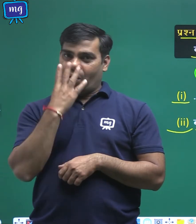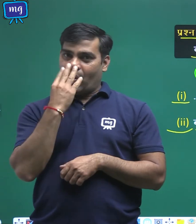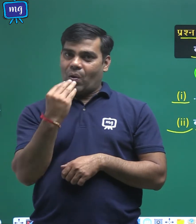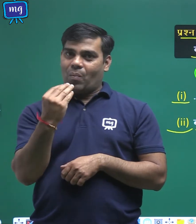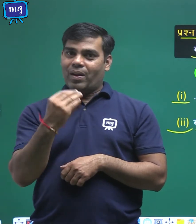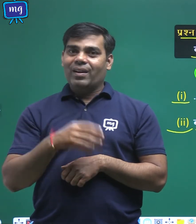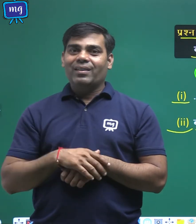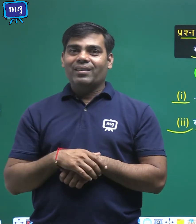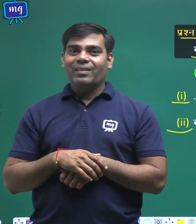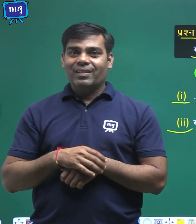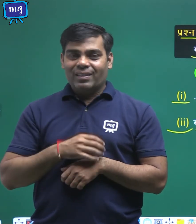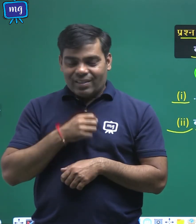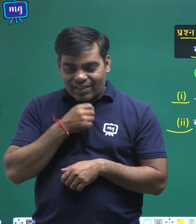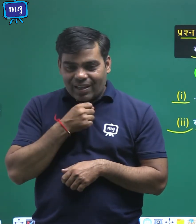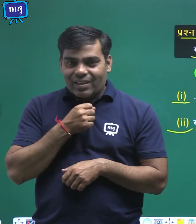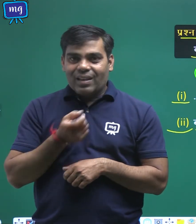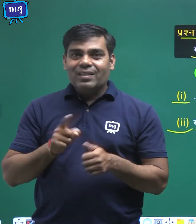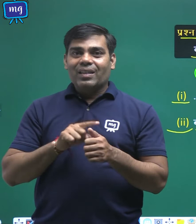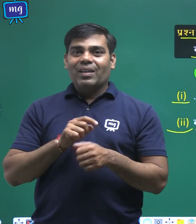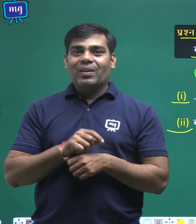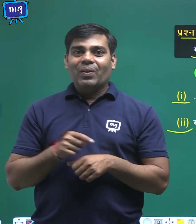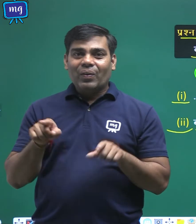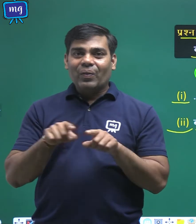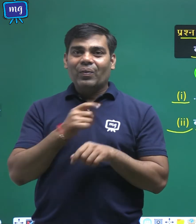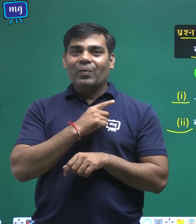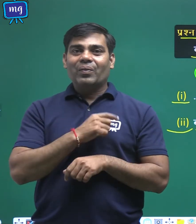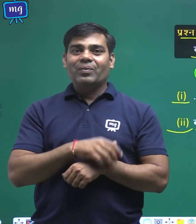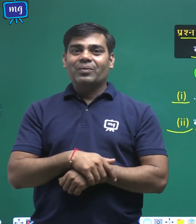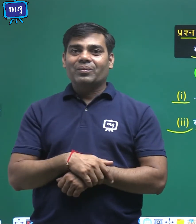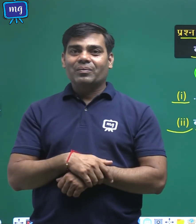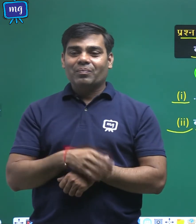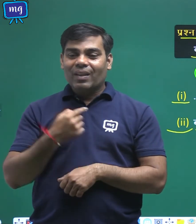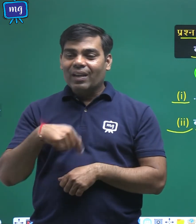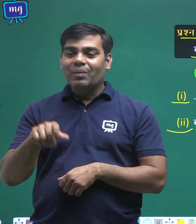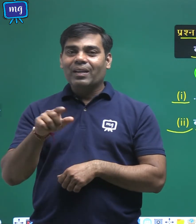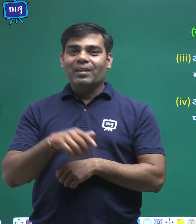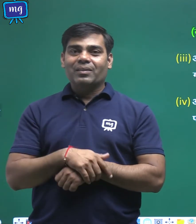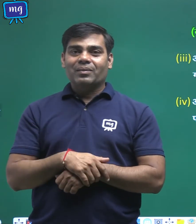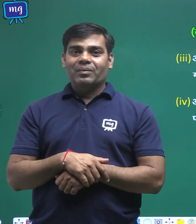लोमड़ दादा से यूं। आगे बढ़े।